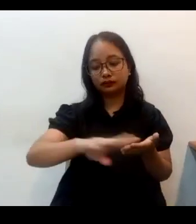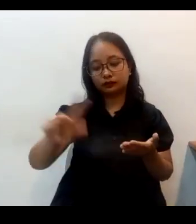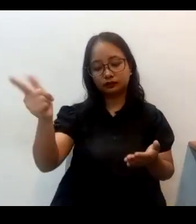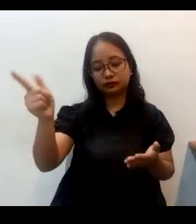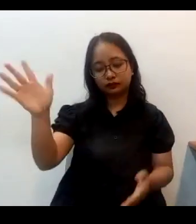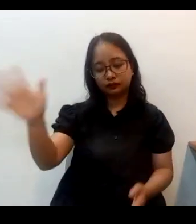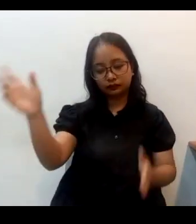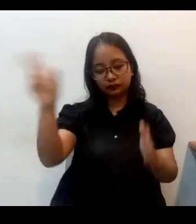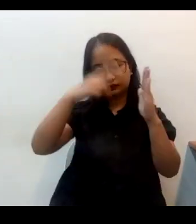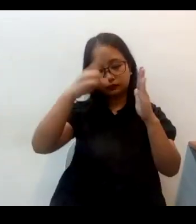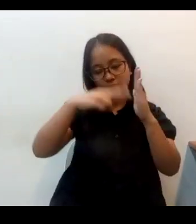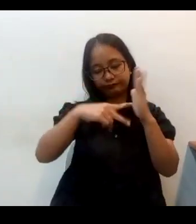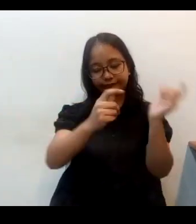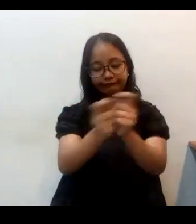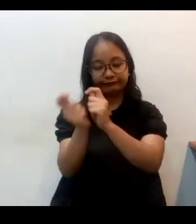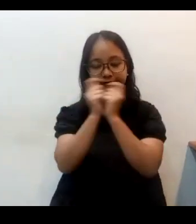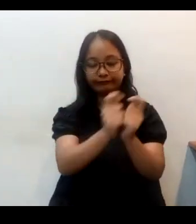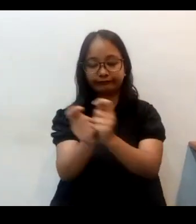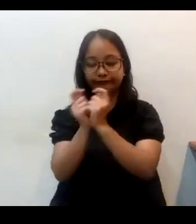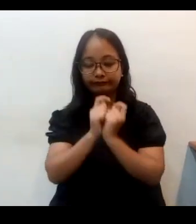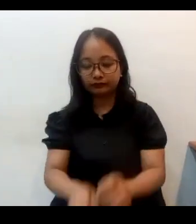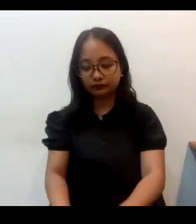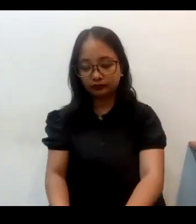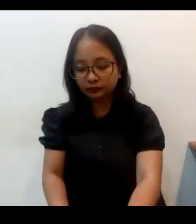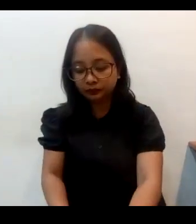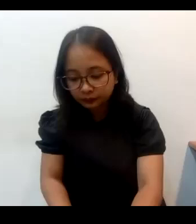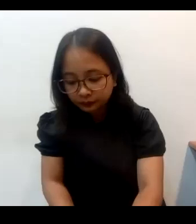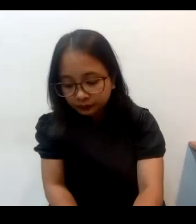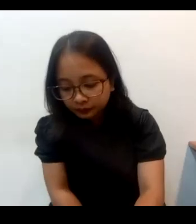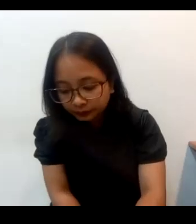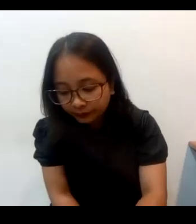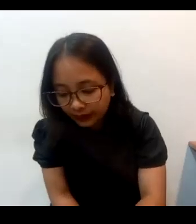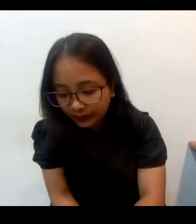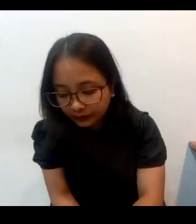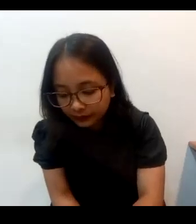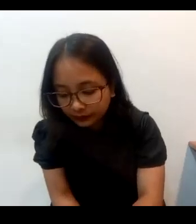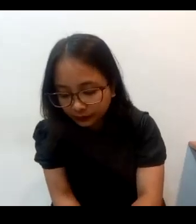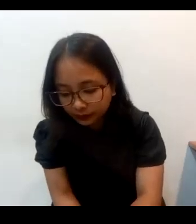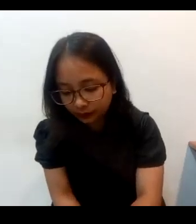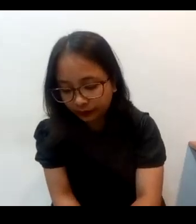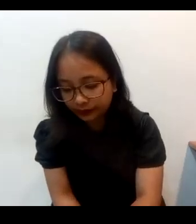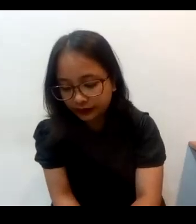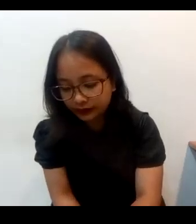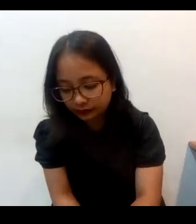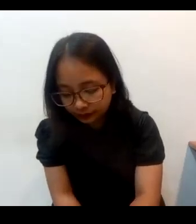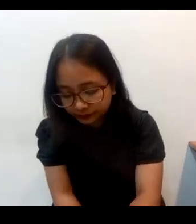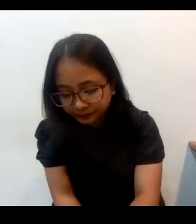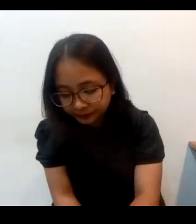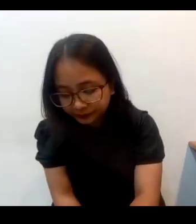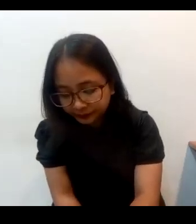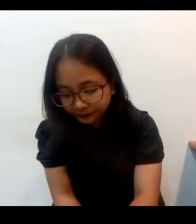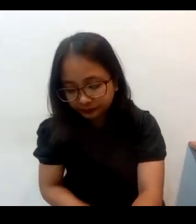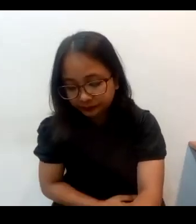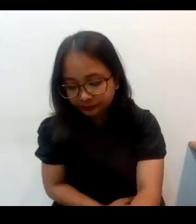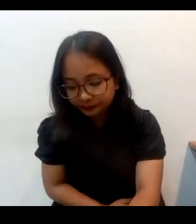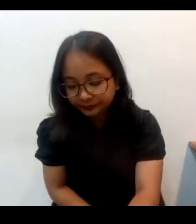very important. Basahin po natin ng sabay-sabay. 3, 2, 1. Sumagot siya, kung siya'y makasalanan ay hindi ko alam. Isang bagay